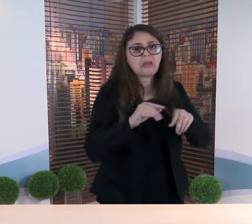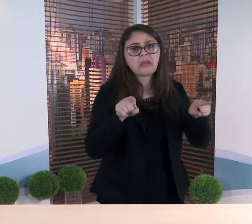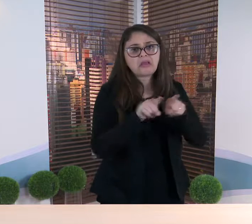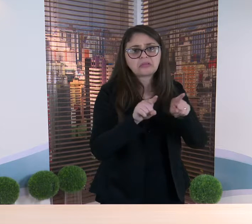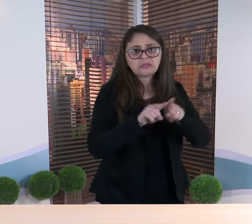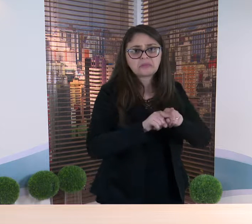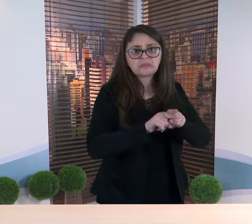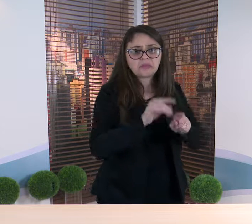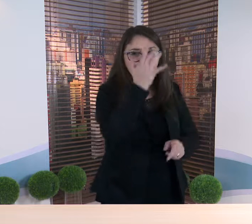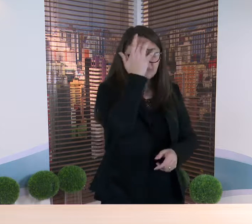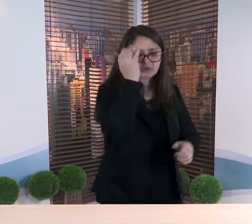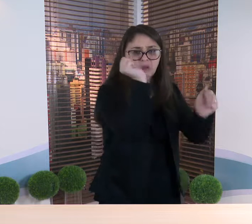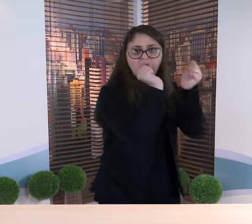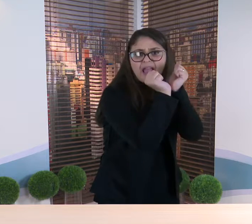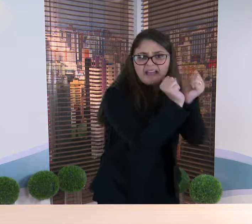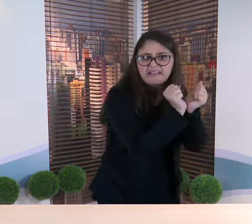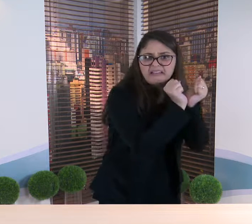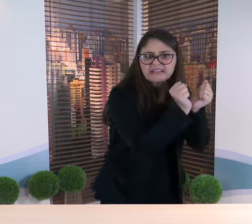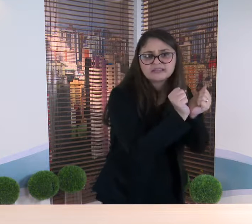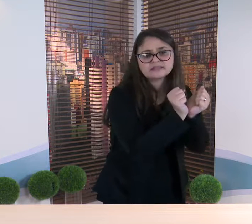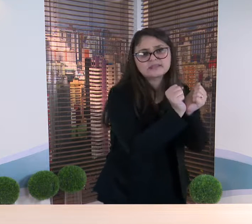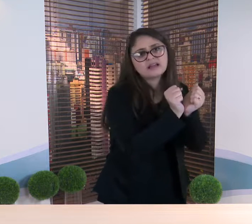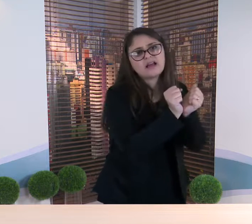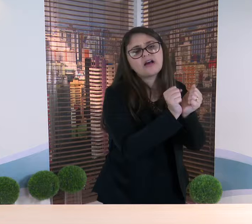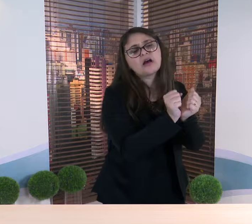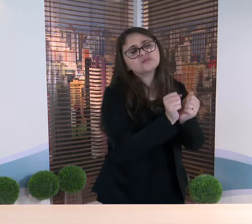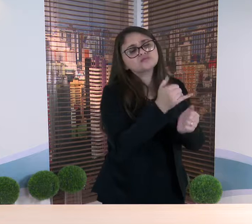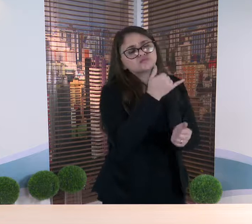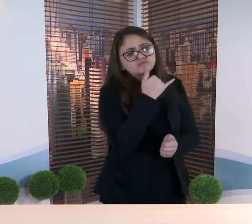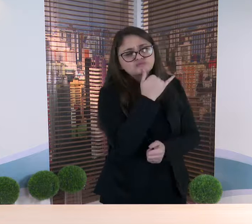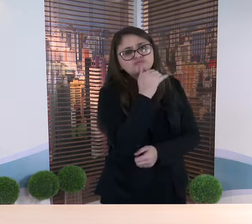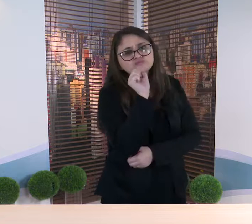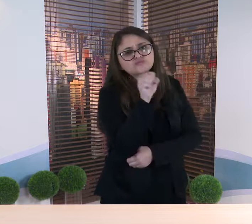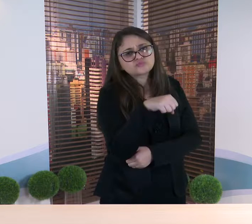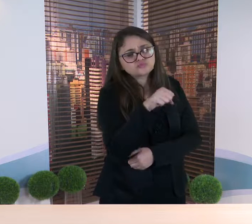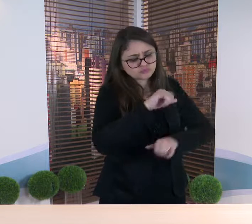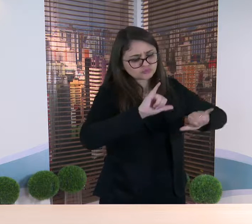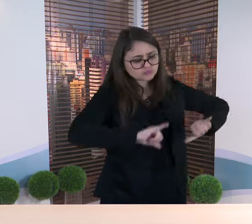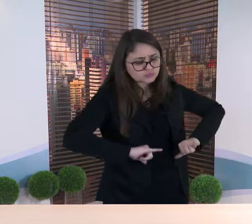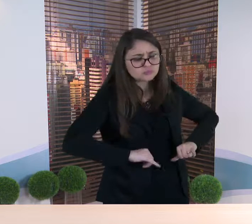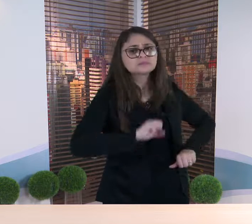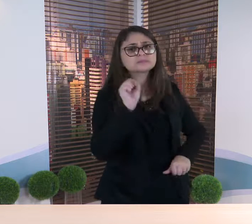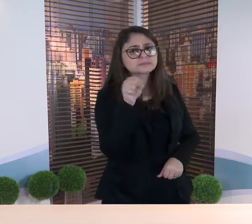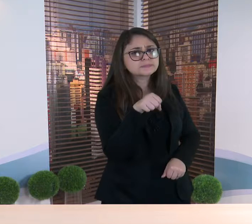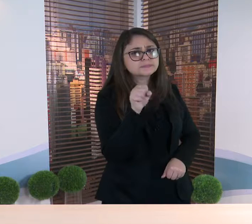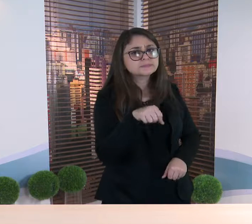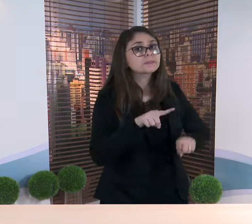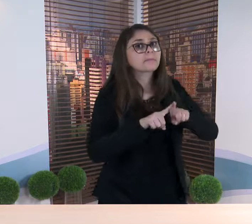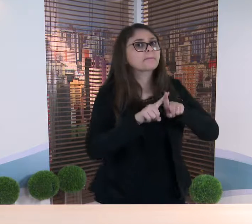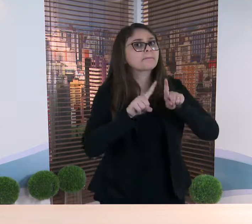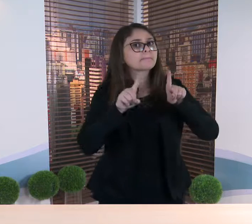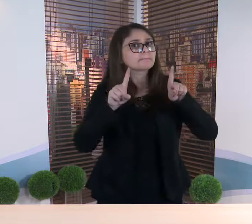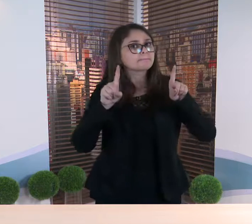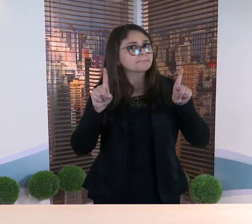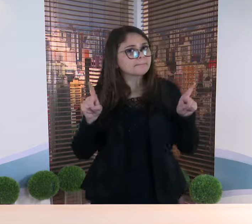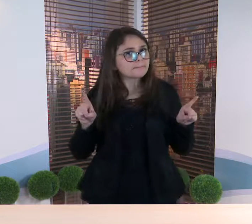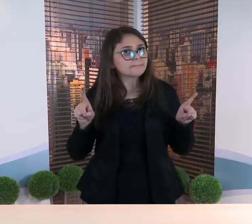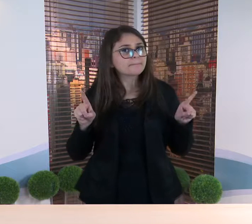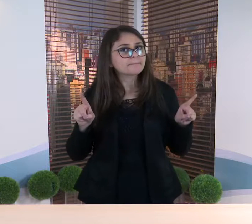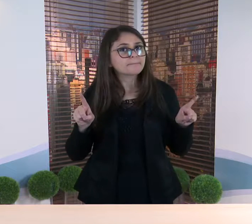até mesmo escravos, sem dúvida, é motivo de tristeza e sofrimento. Contudo, agora